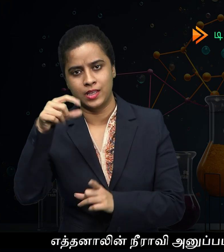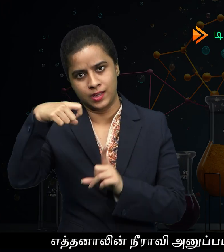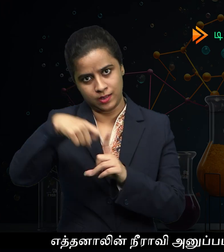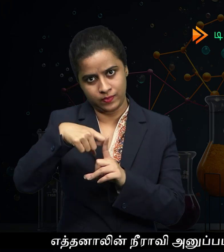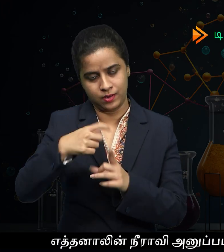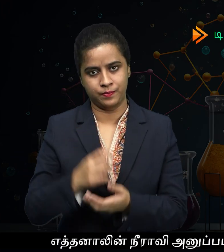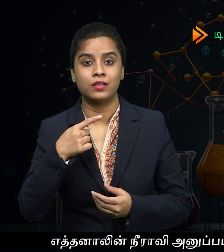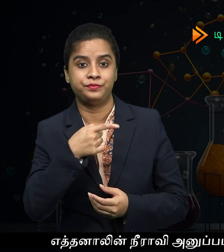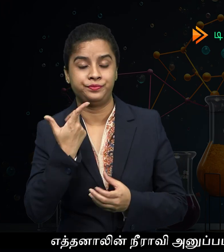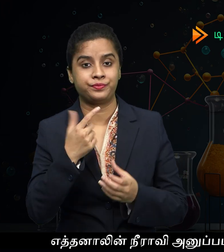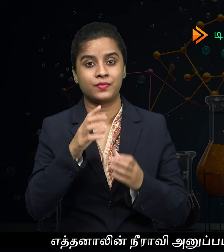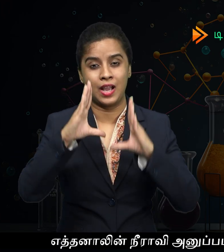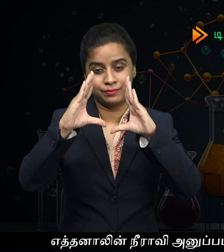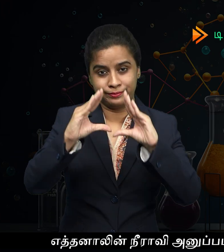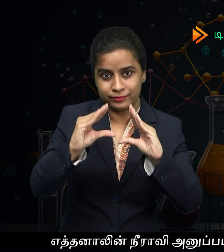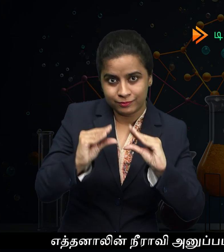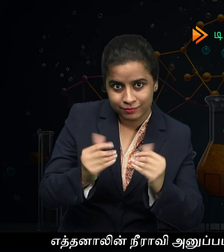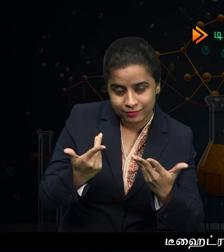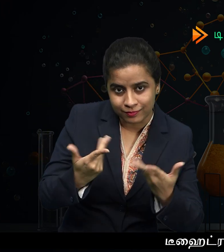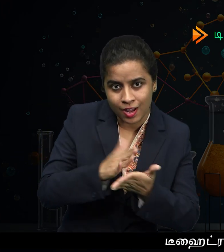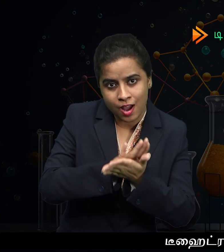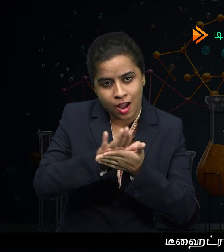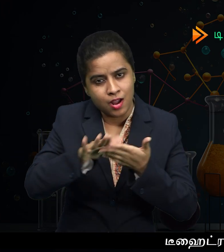அனுப்பப்படும் போது அது அசிட்டால்டிஹைடாக